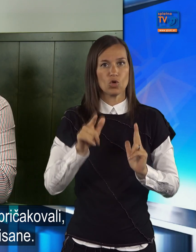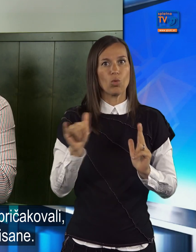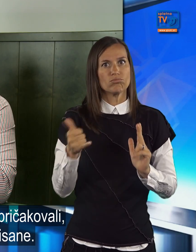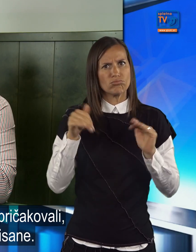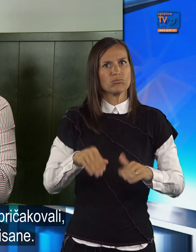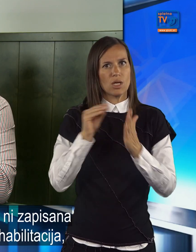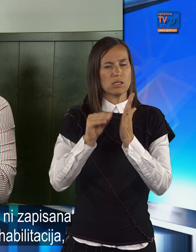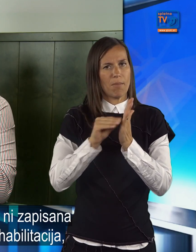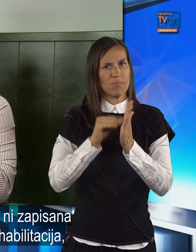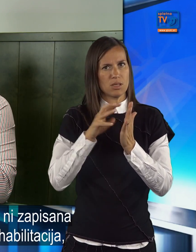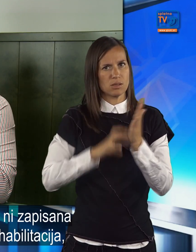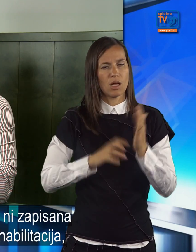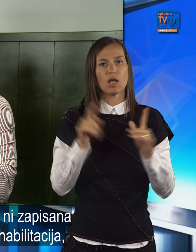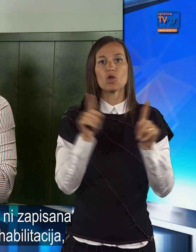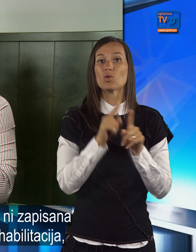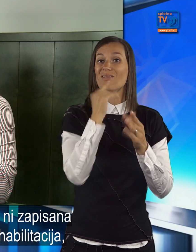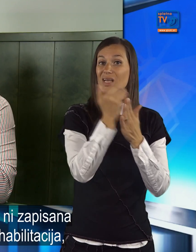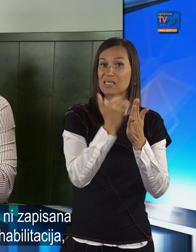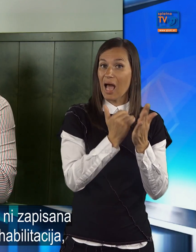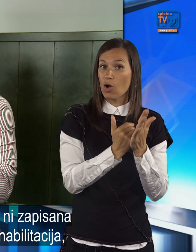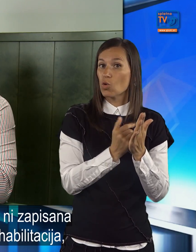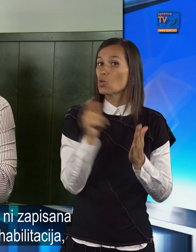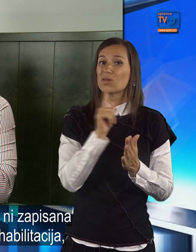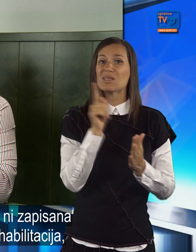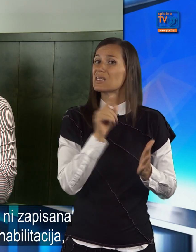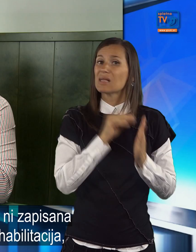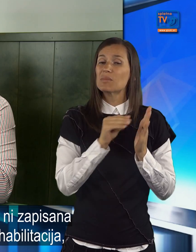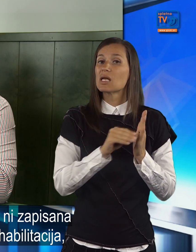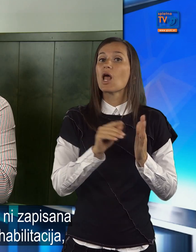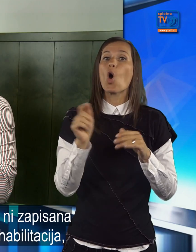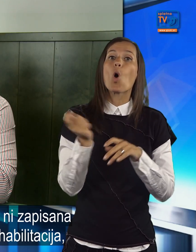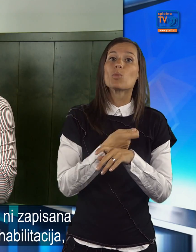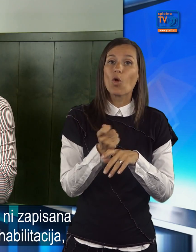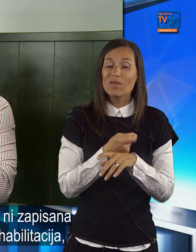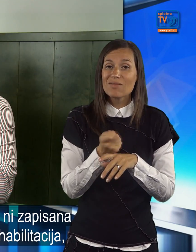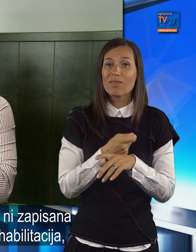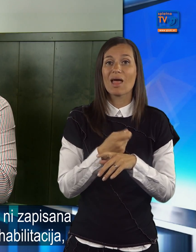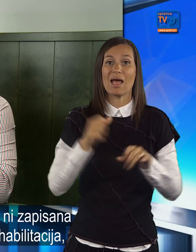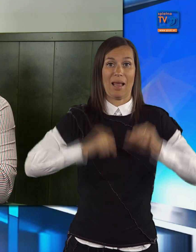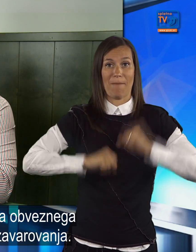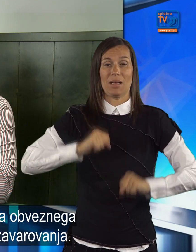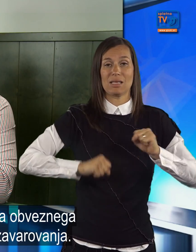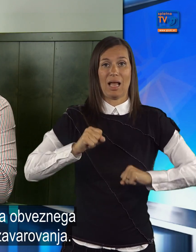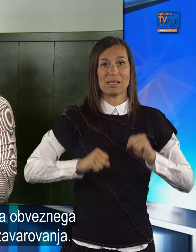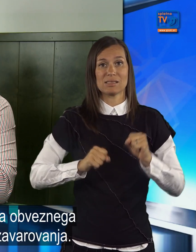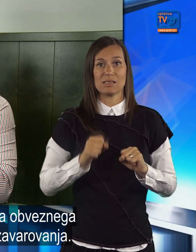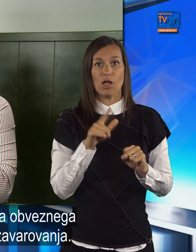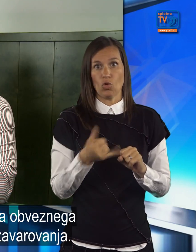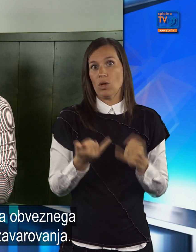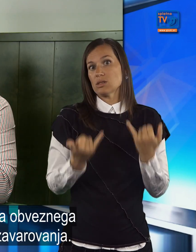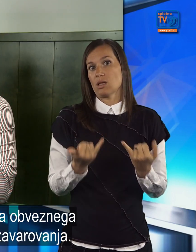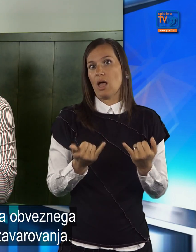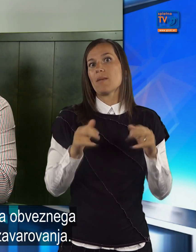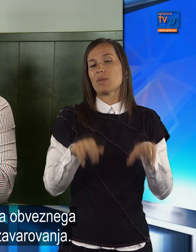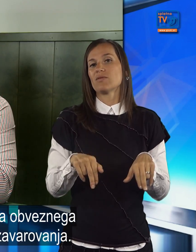so zapisane. Enako v zakonu ni zapisana obnovitvena rehabilitacija, ki je